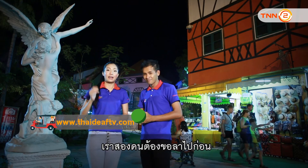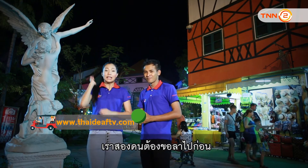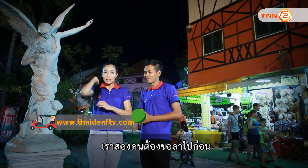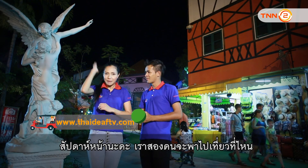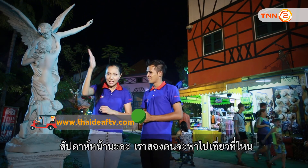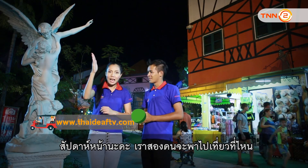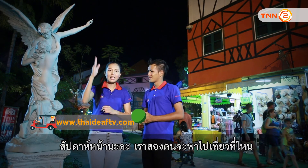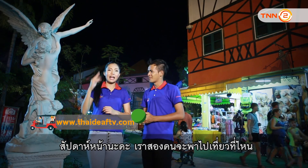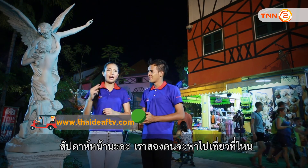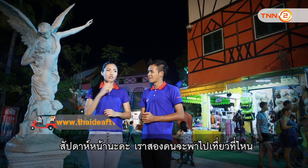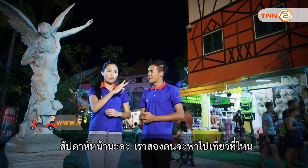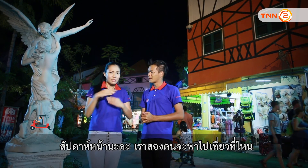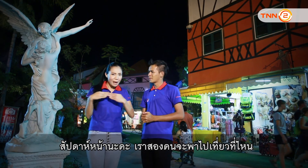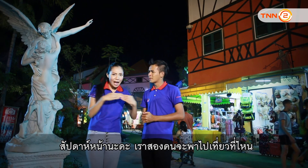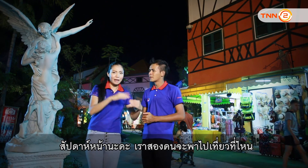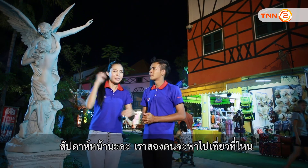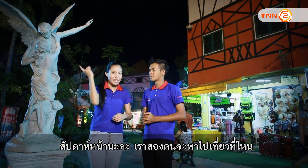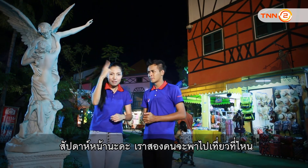สัปดาห์หน้านะคะเราสองคนจะพากันไปเที่ยวที่